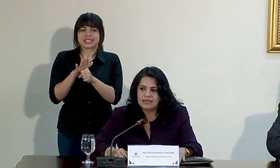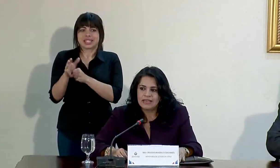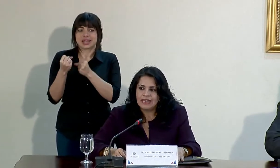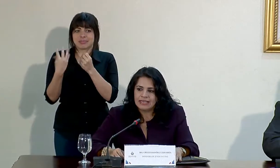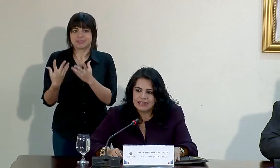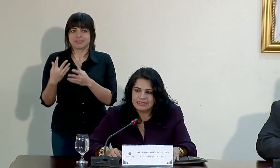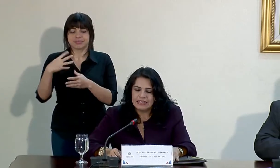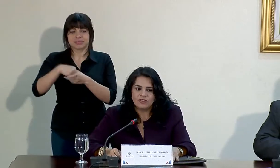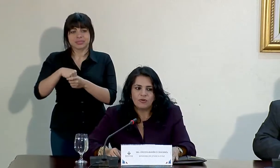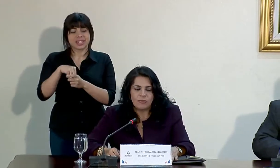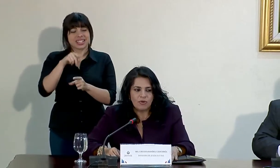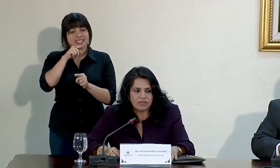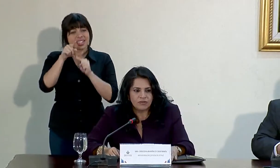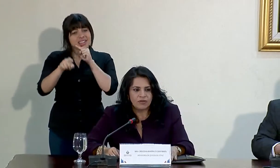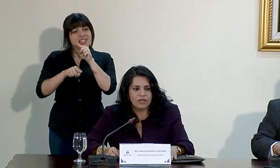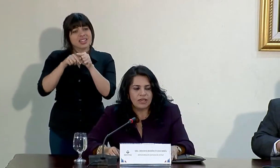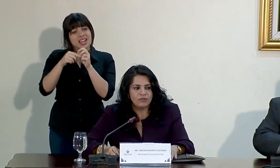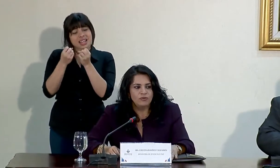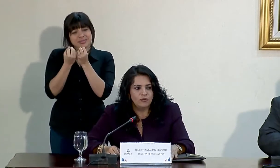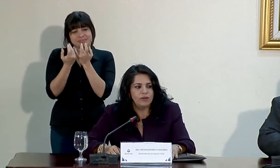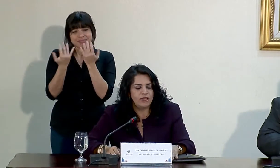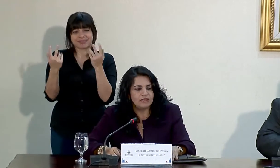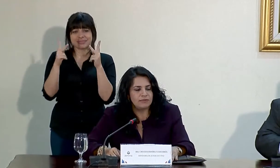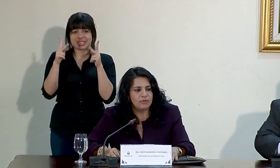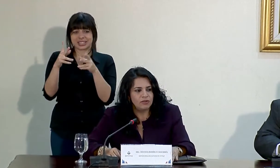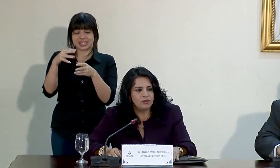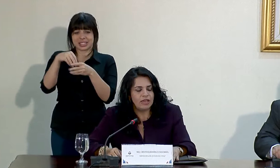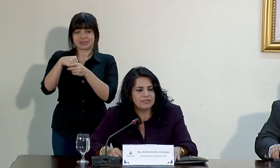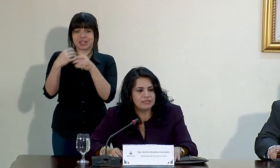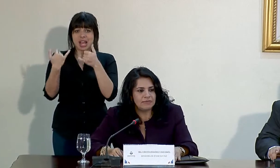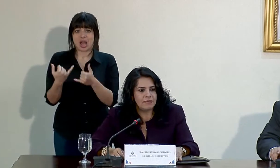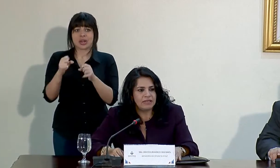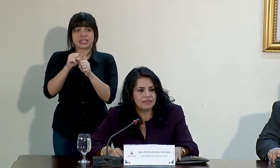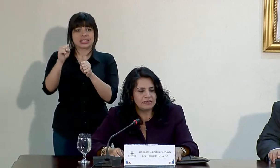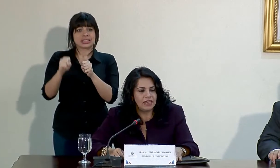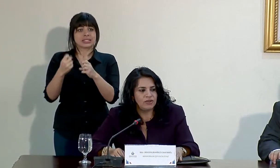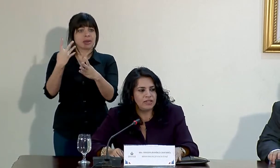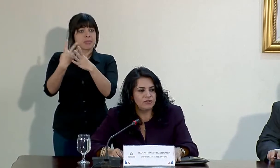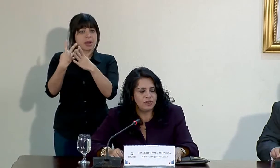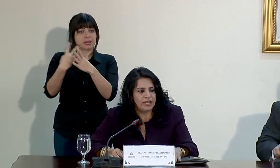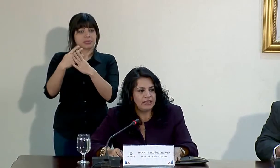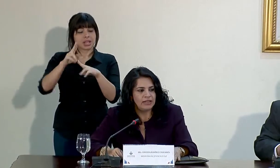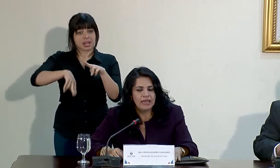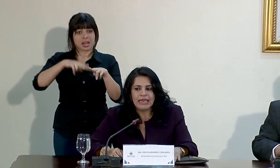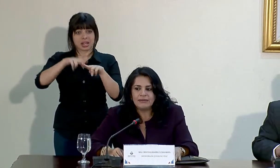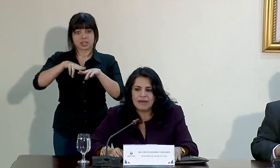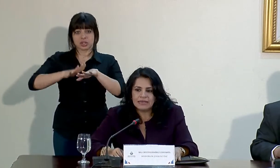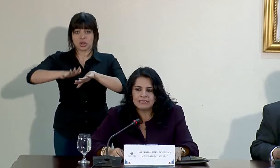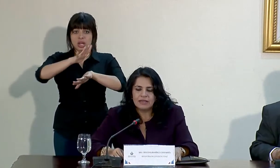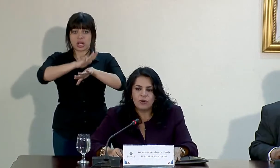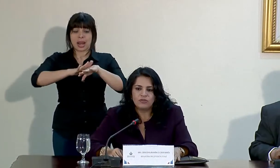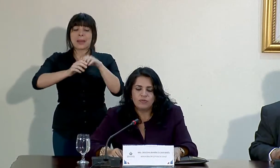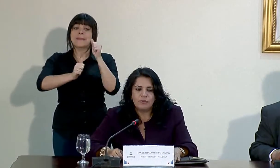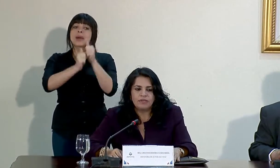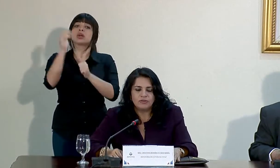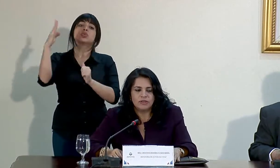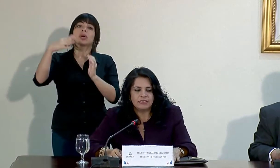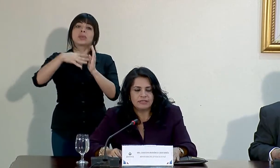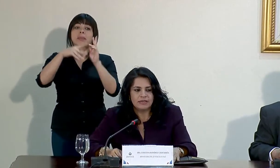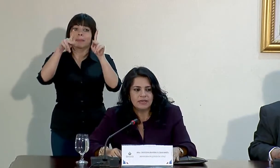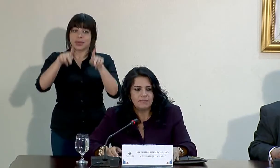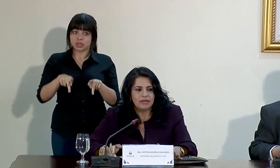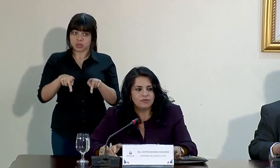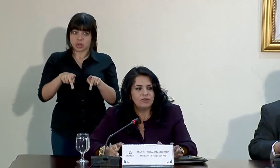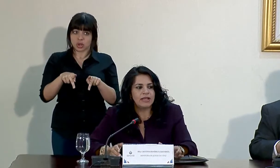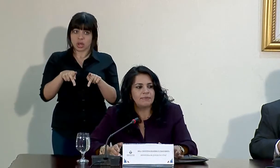Es la crítica sobrepoblación que sufre en este momento el sistema penitenciario nacional en más de 4.000